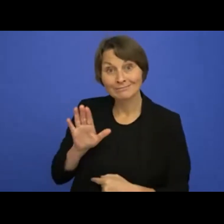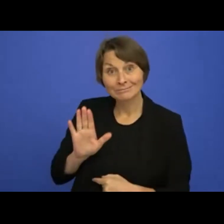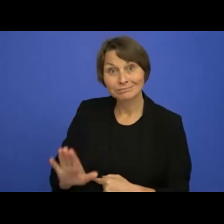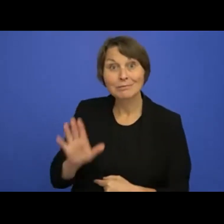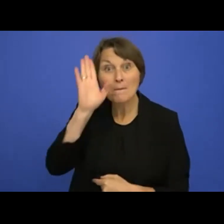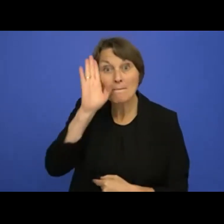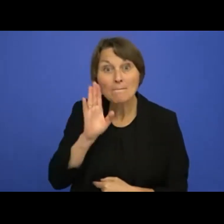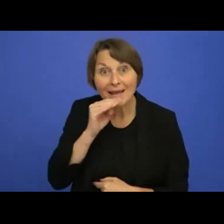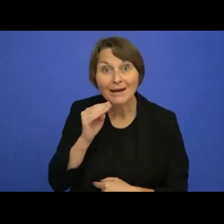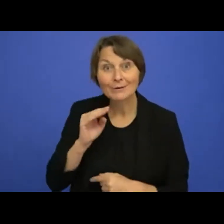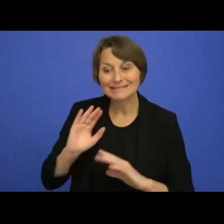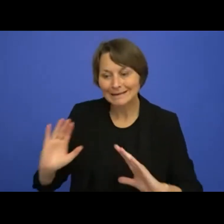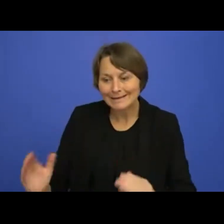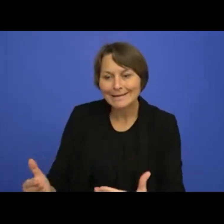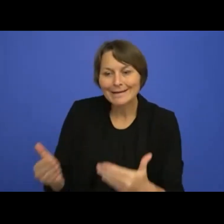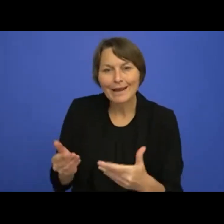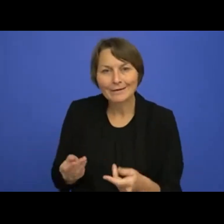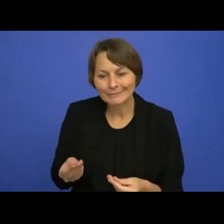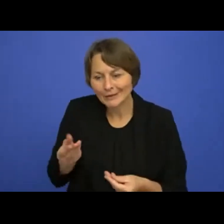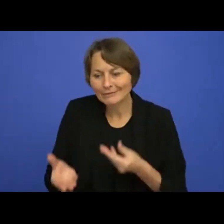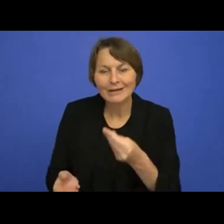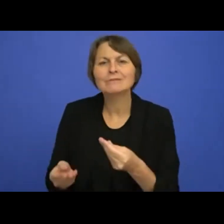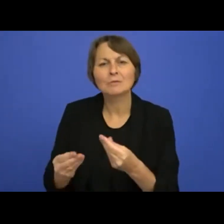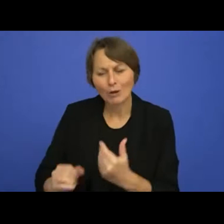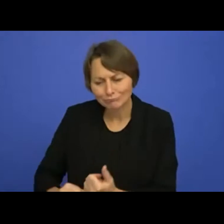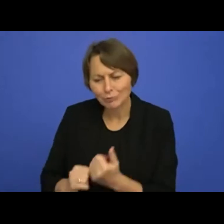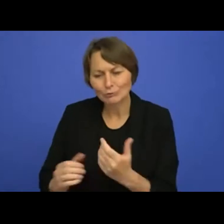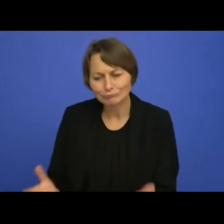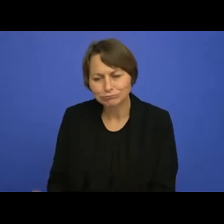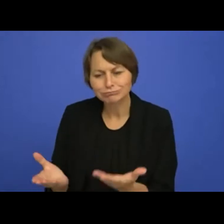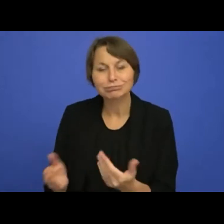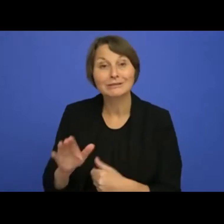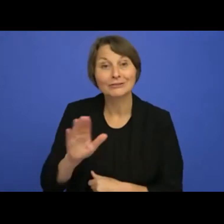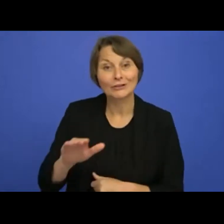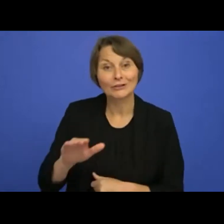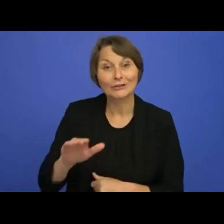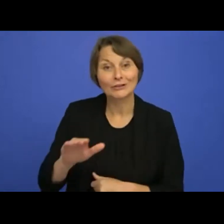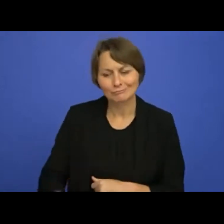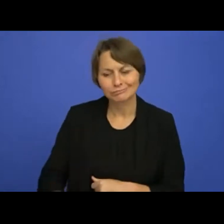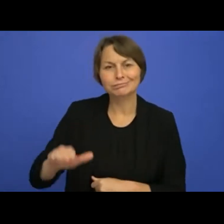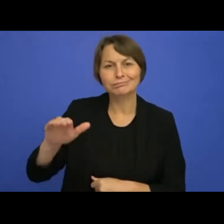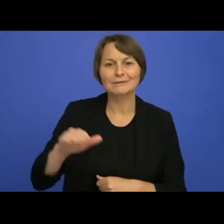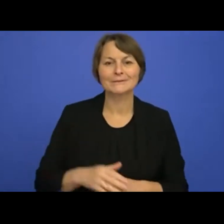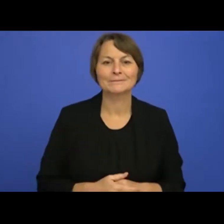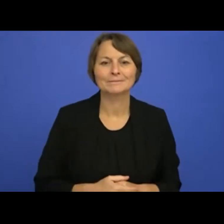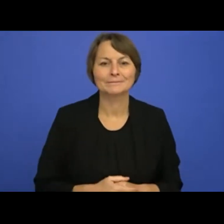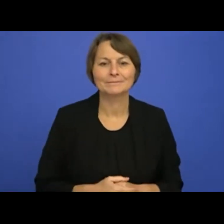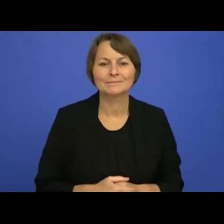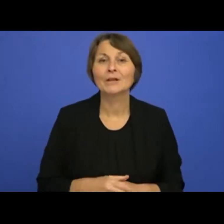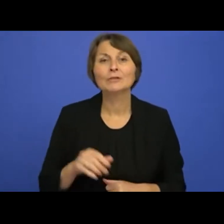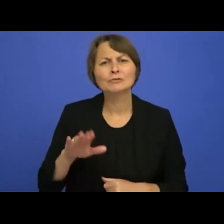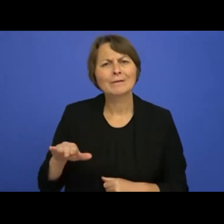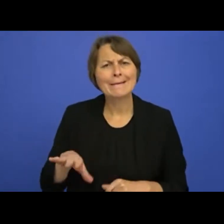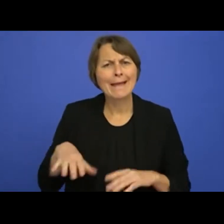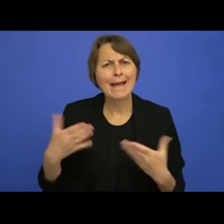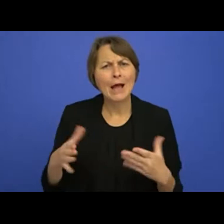parents pour soutenir le développement des jeunes enfants. Tout d'abord, les enfants apprennent